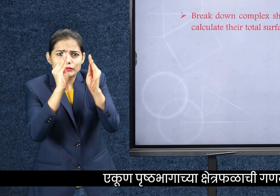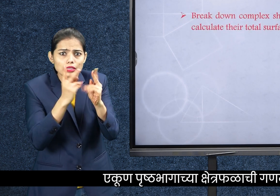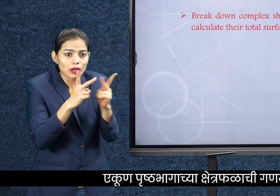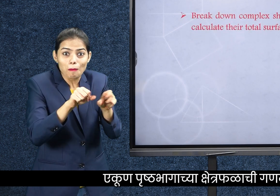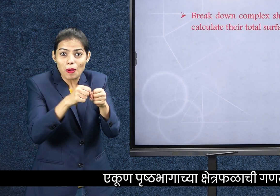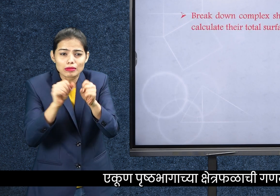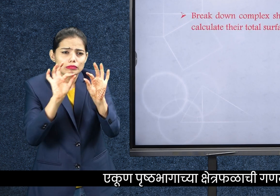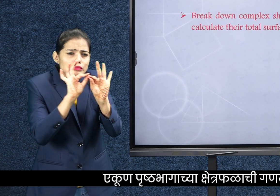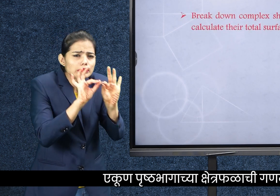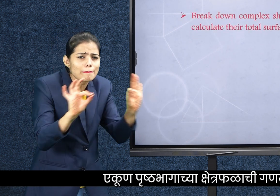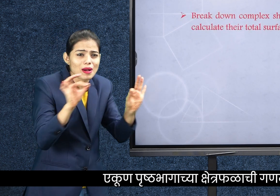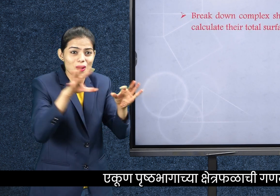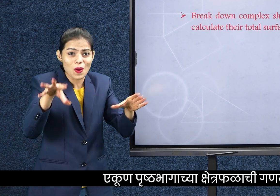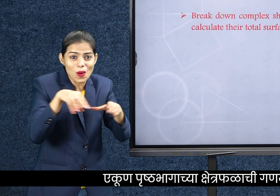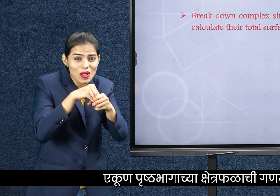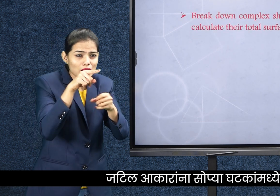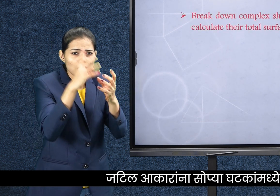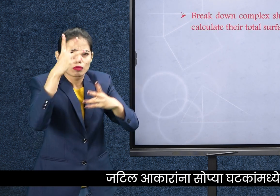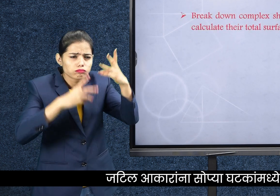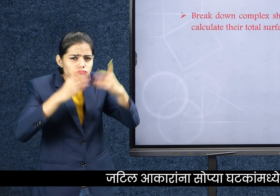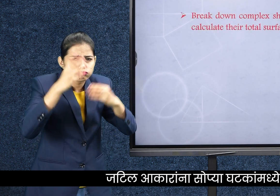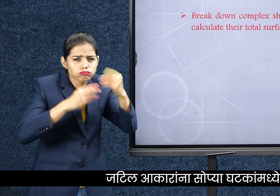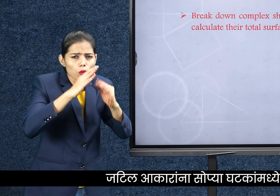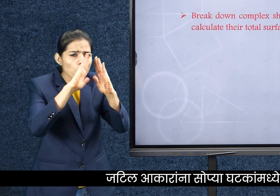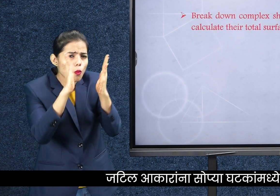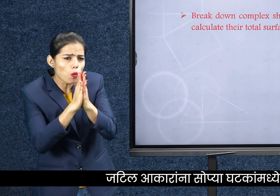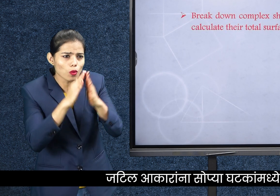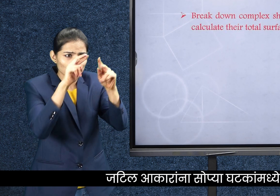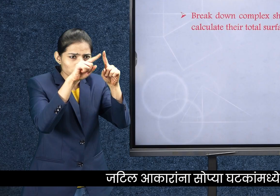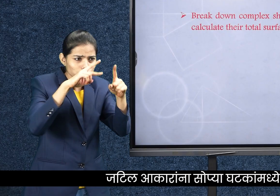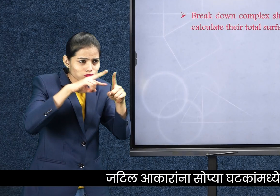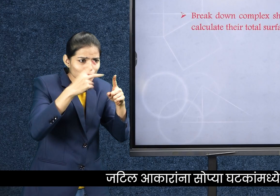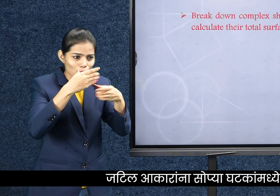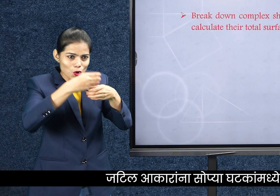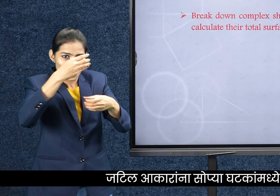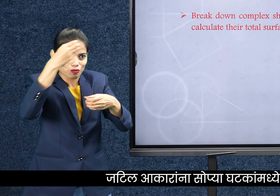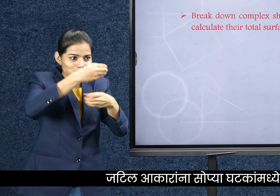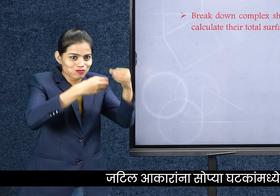गणना करण्यासाठी जटिल आकारांना सोप्या घटकांमध्ये विभाजित करा.